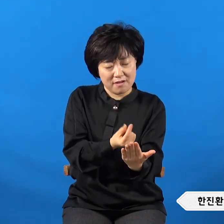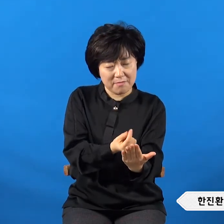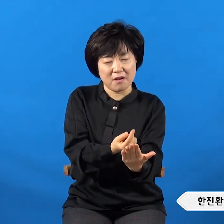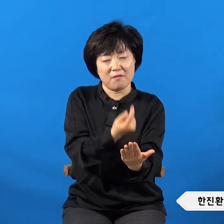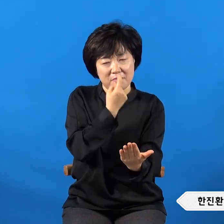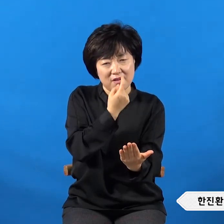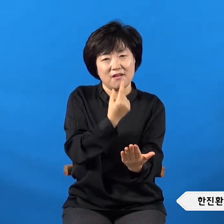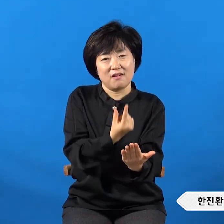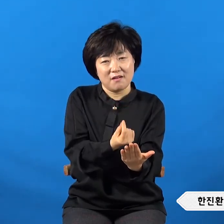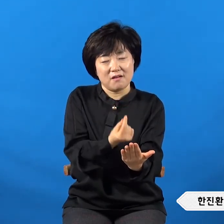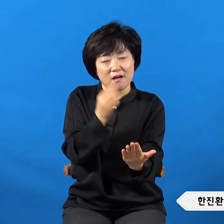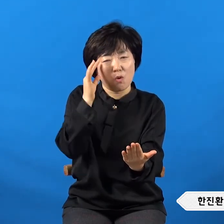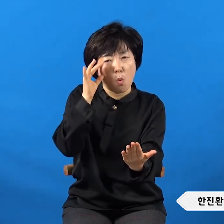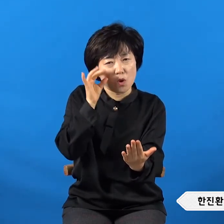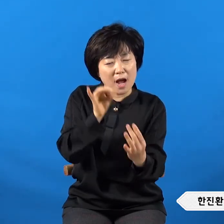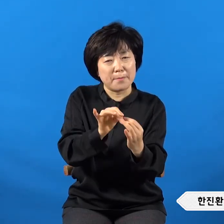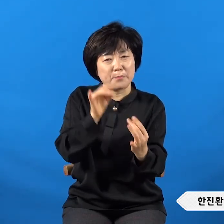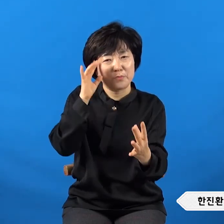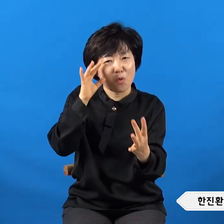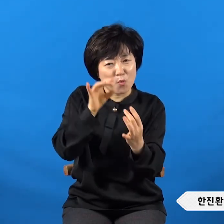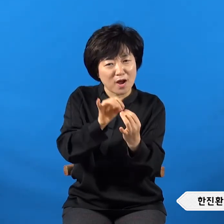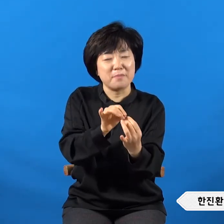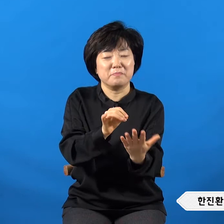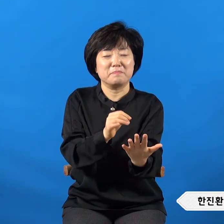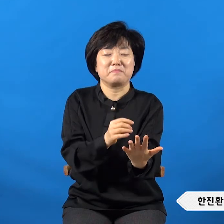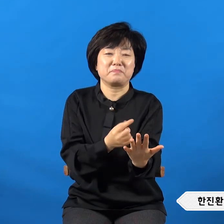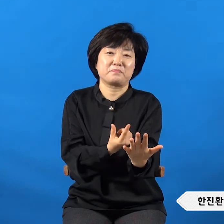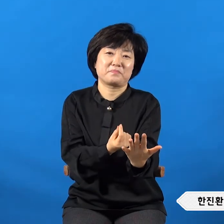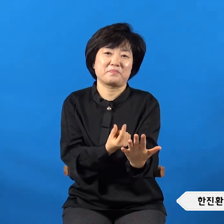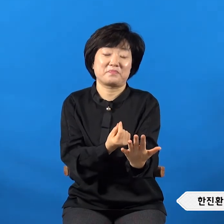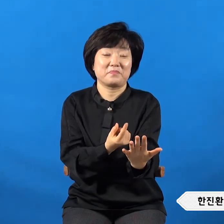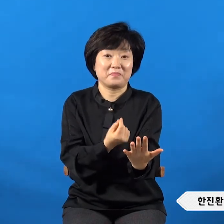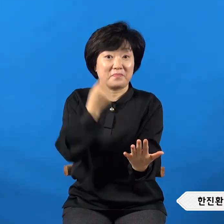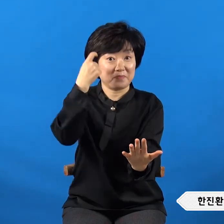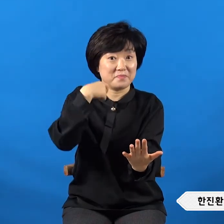어느 하나도 공감하지 않을 것이 없기 때문이지요.